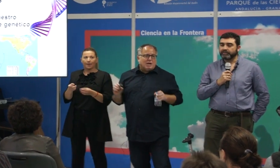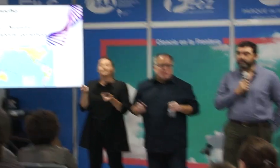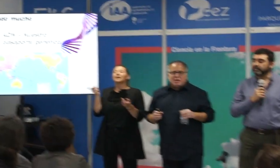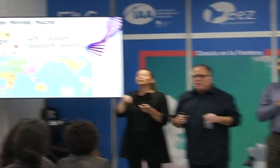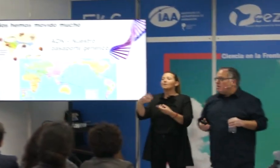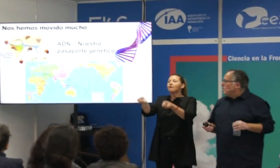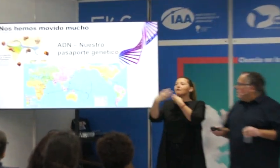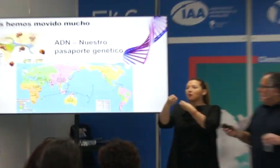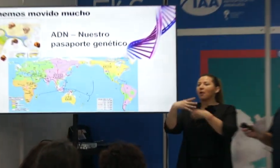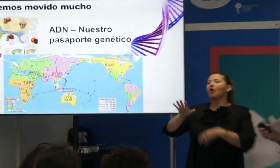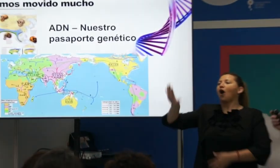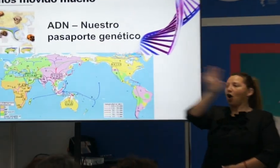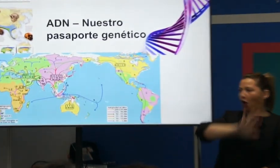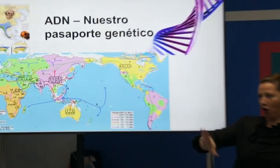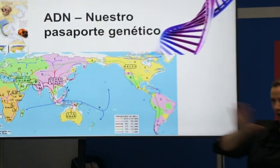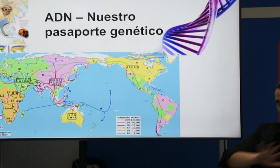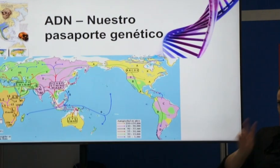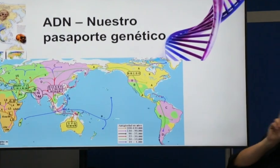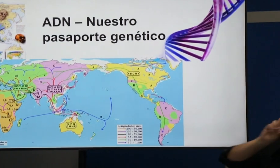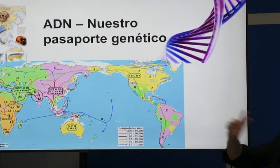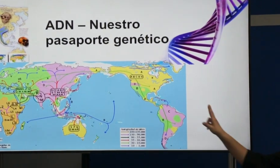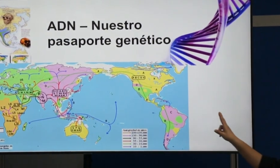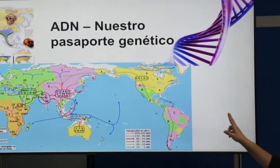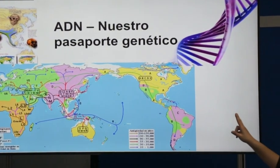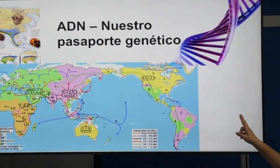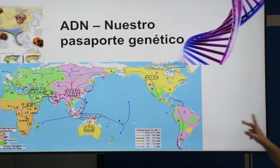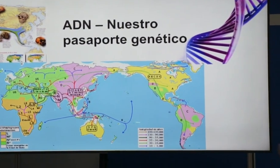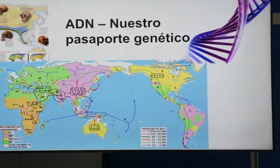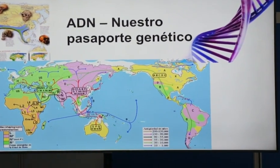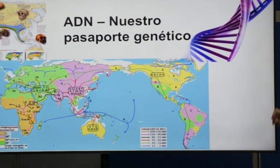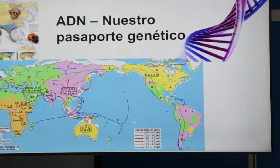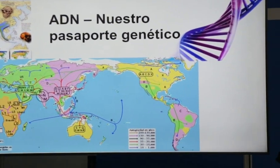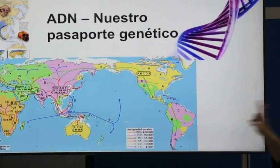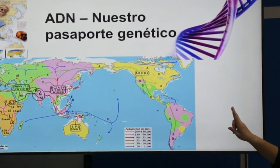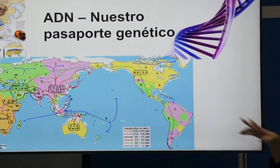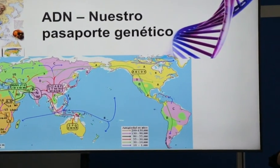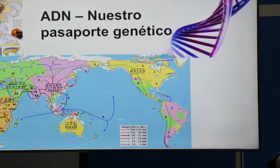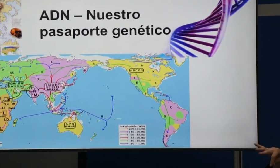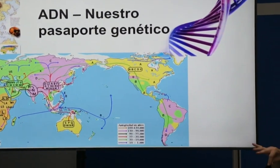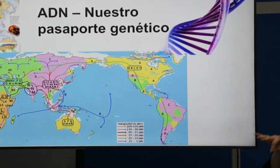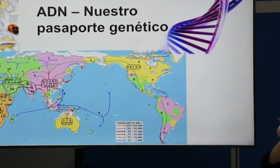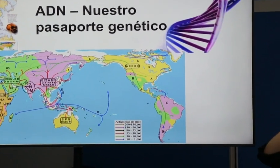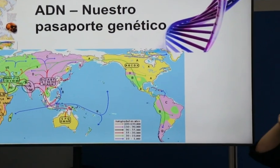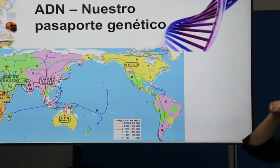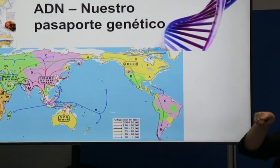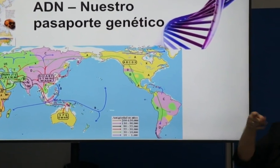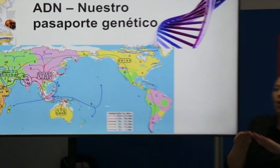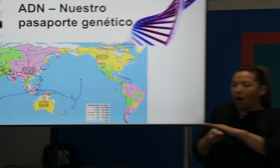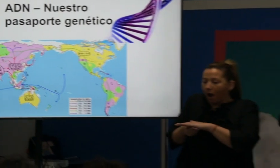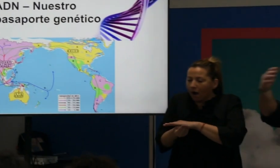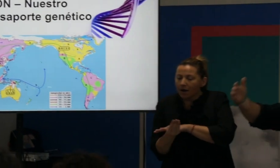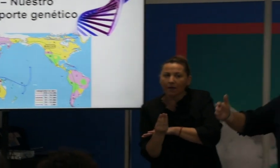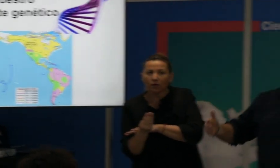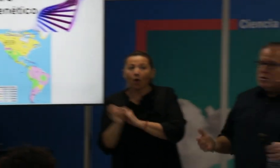geográfica, por así decirlo. Aquí podéis ver en el mapa cómo, en base a dónde has nacido tú, o dónde han nacido